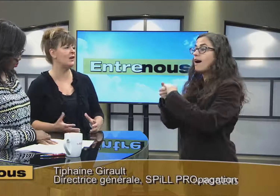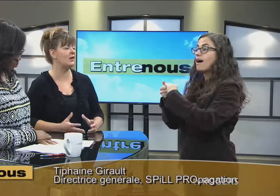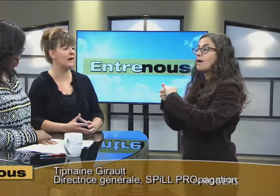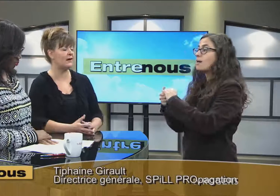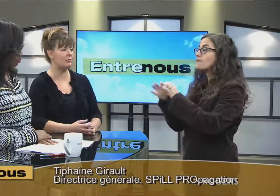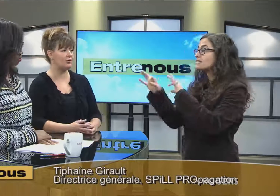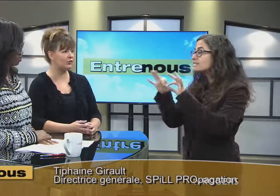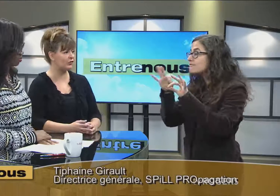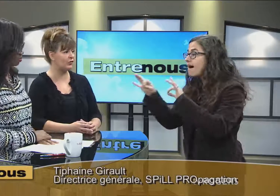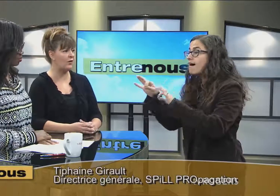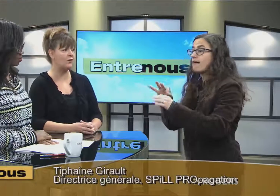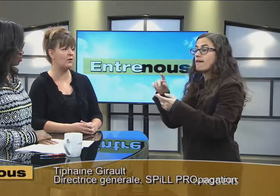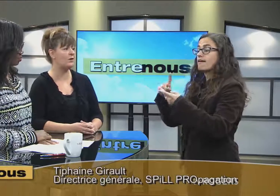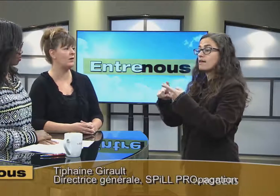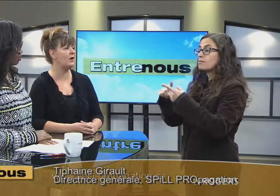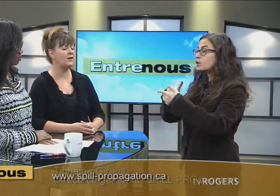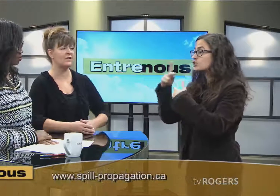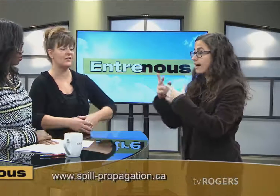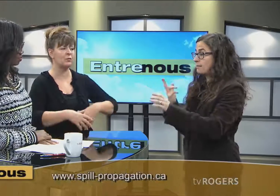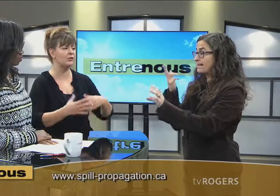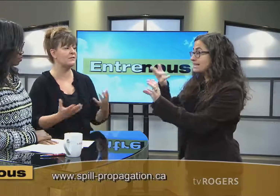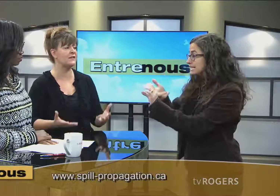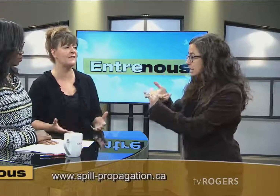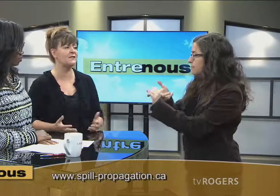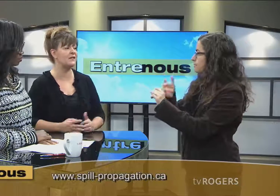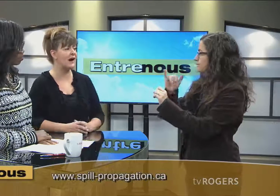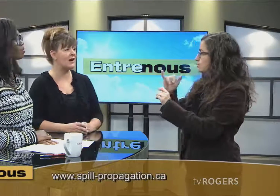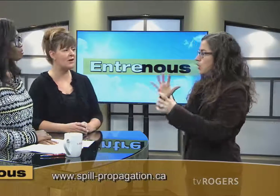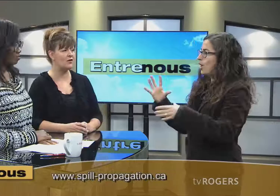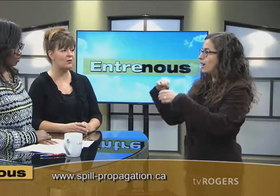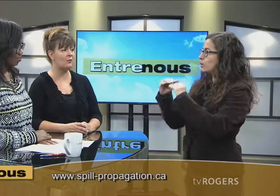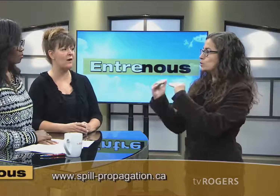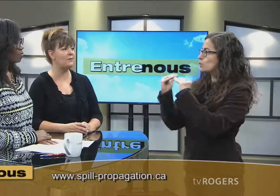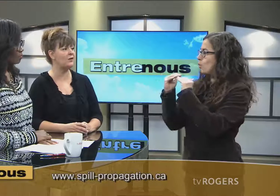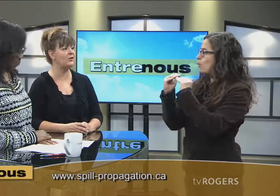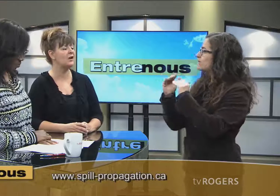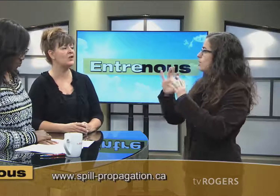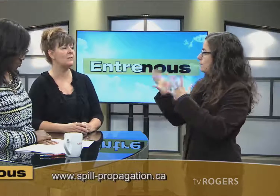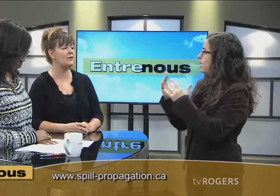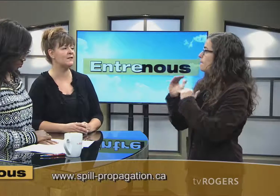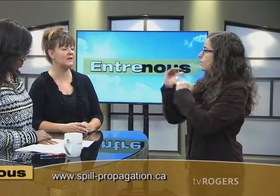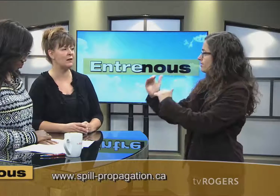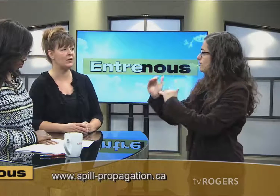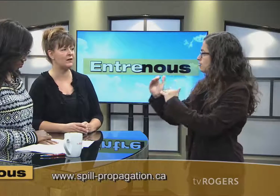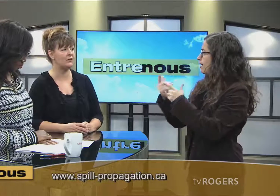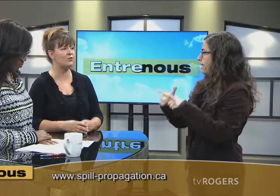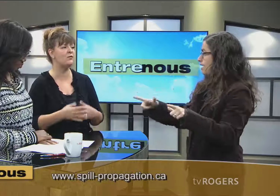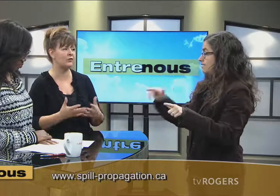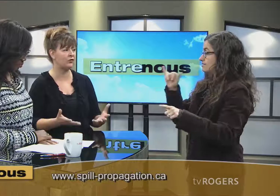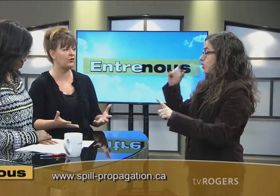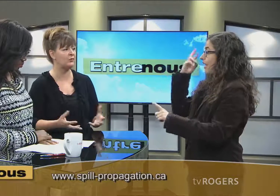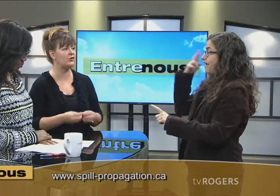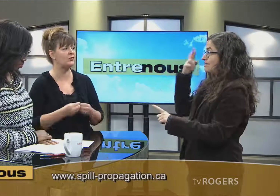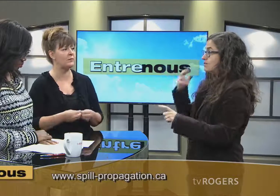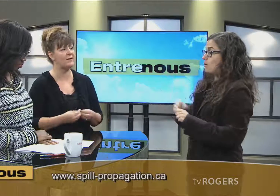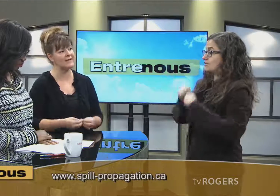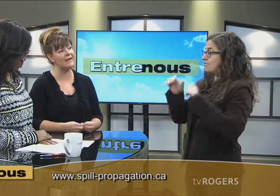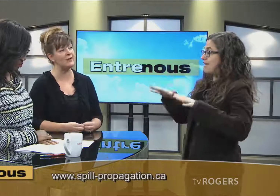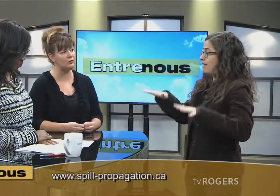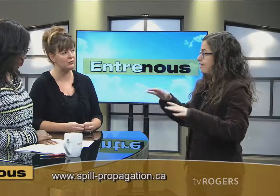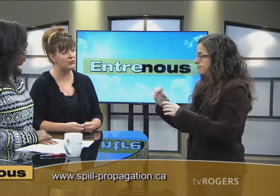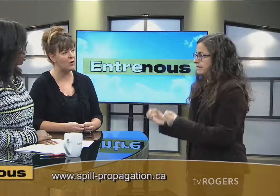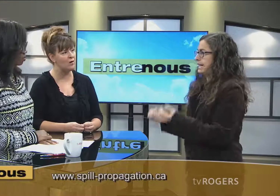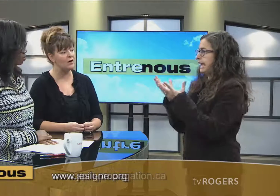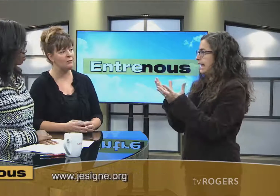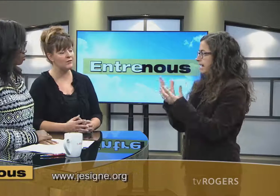créativité, la production, que ce soit pour des festivals, peu importe, je pense que c'est important d'avoir une ouverture puis de toujours penser